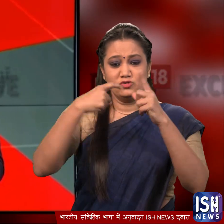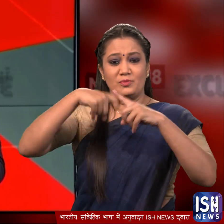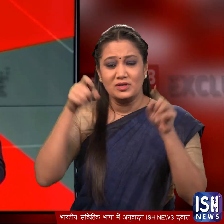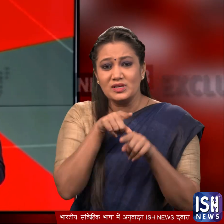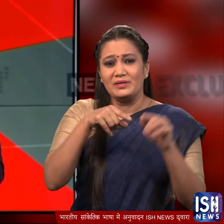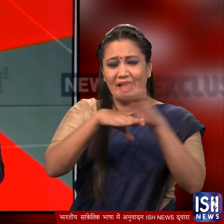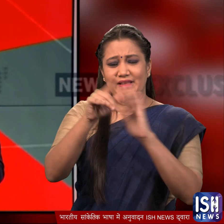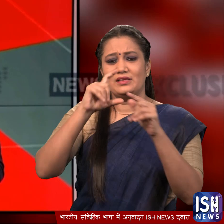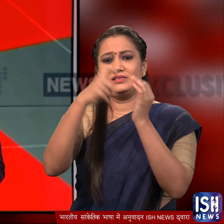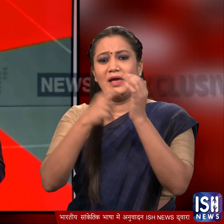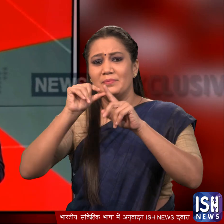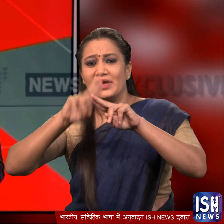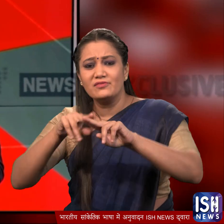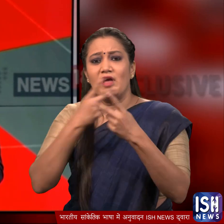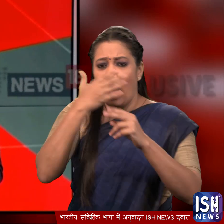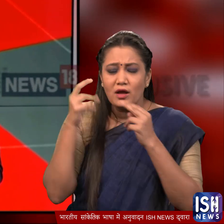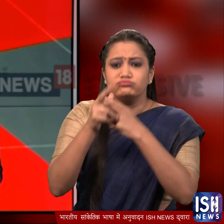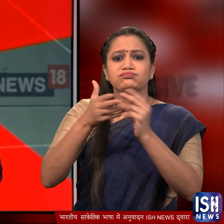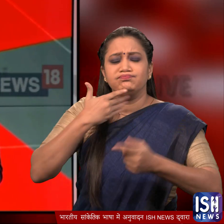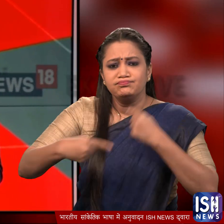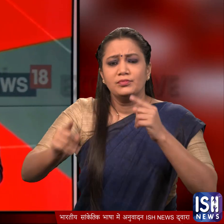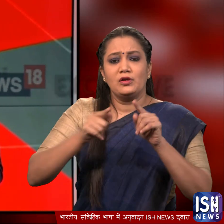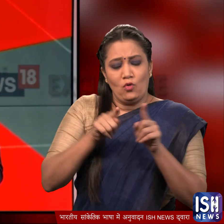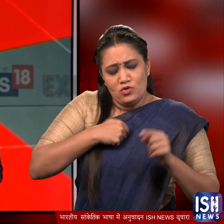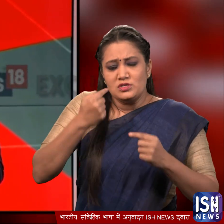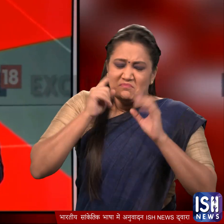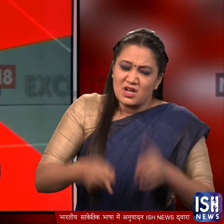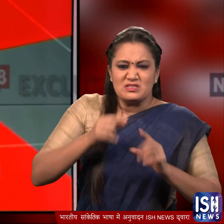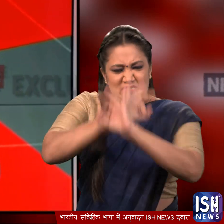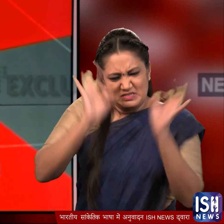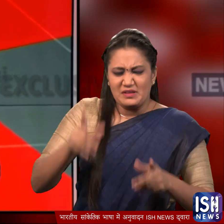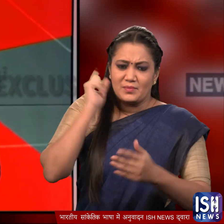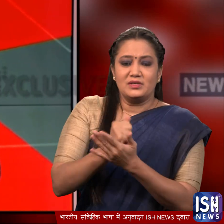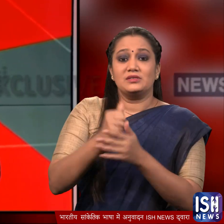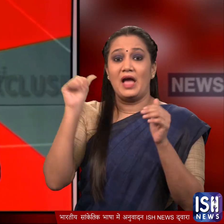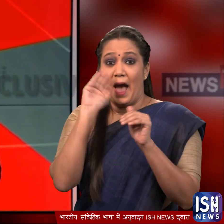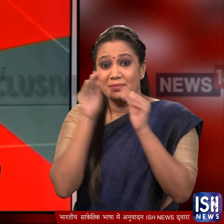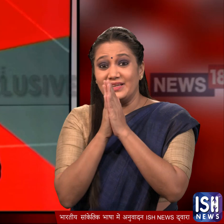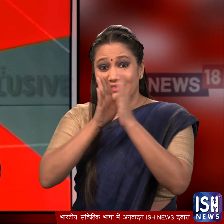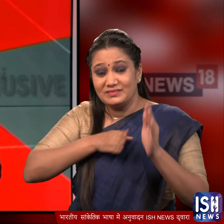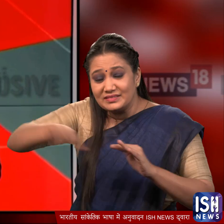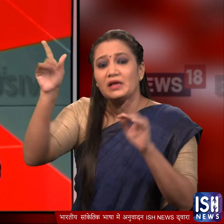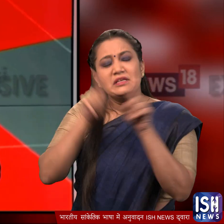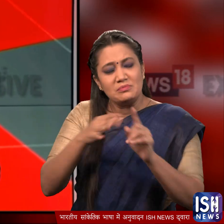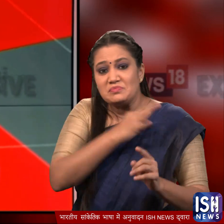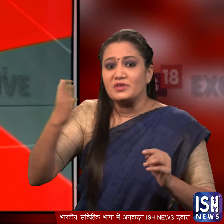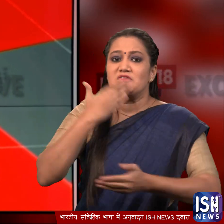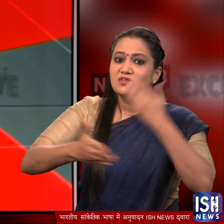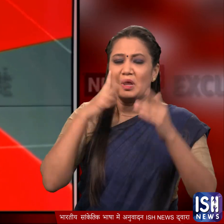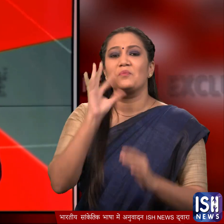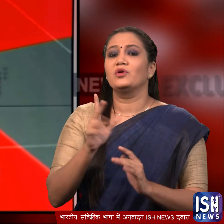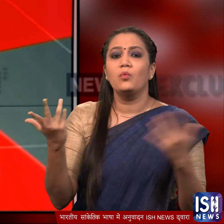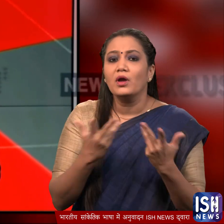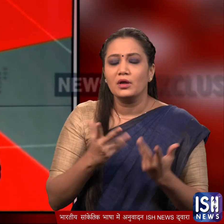बात यह कि जम्मू कश्मीर में सीआरपीएफ के जवानों को आतंकी हमलों से निपटने के लिए लगातार खुद को तैयार रखना पड़ता है। अमरनाथ यात्रा के लिए ऐसी खास